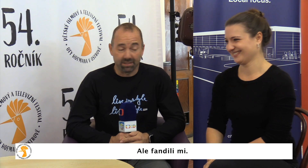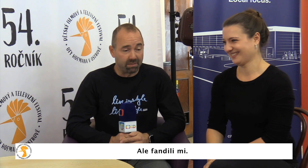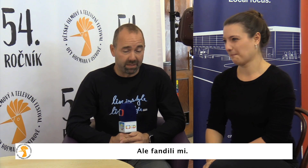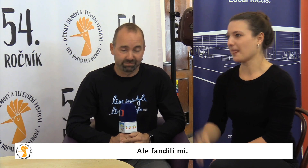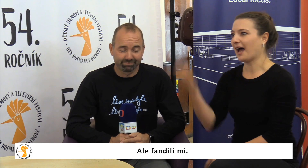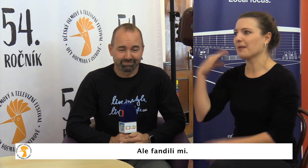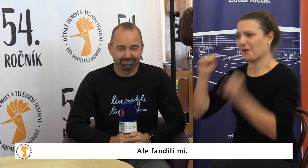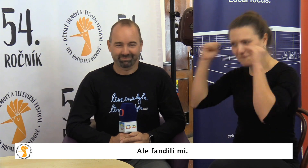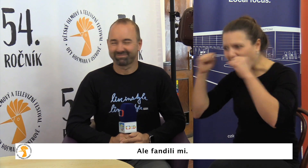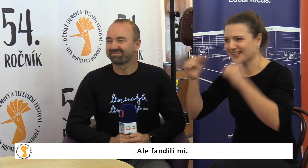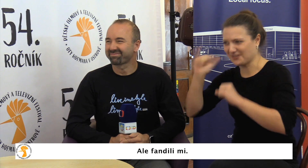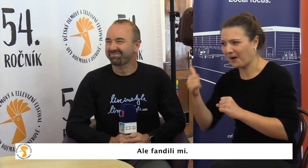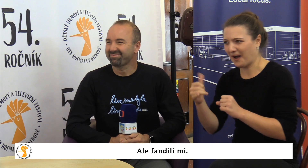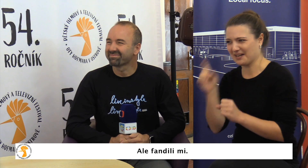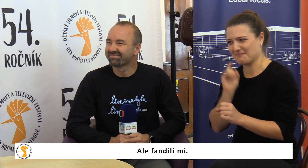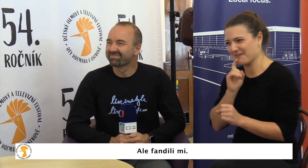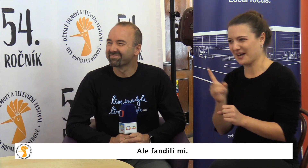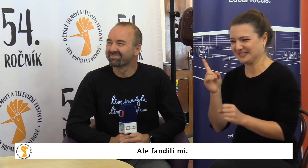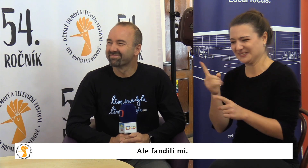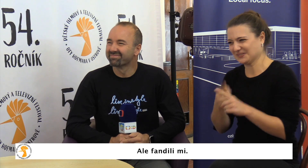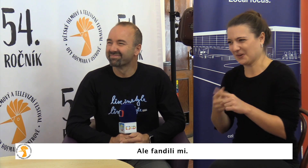Ale fandili mi.